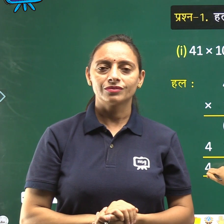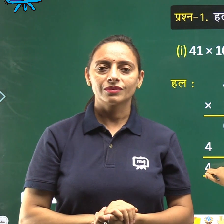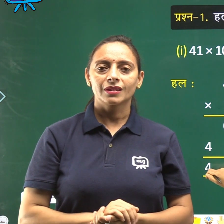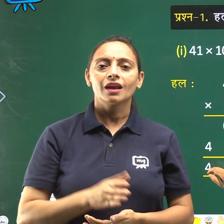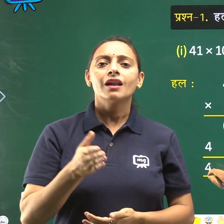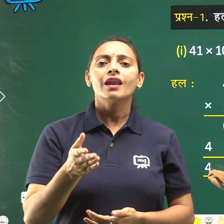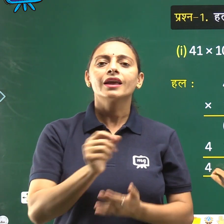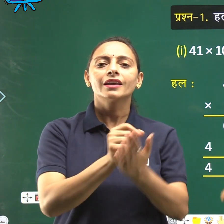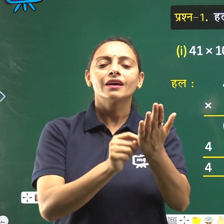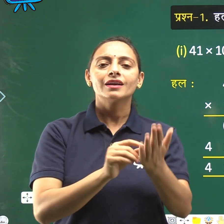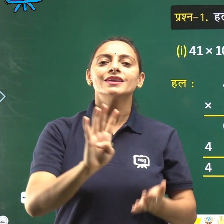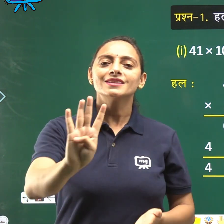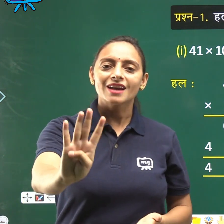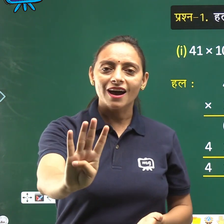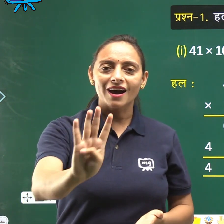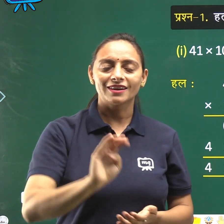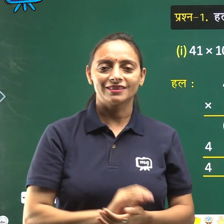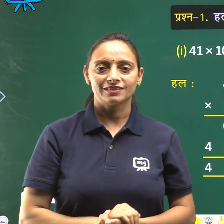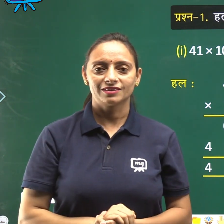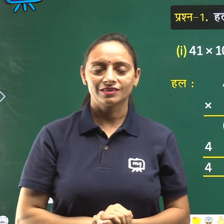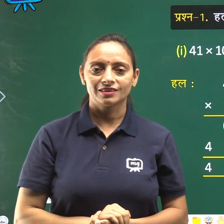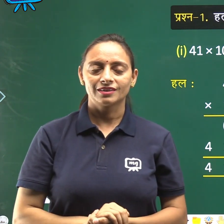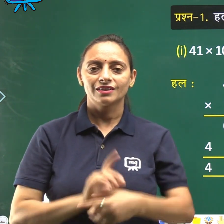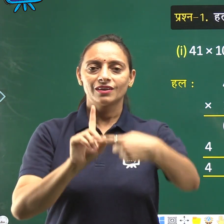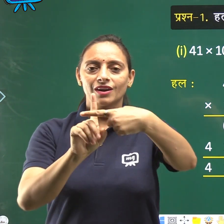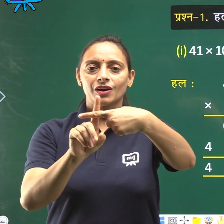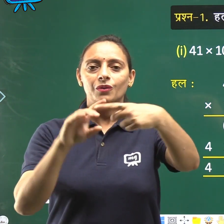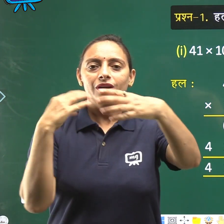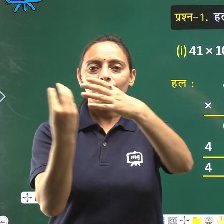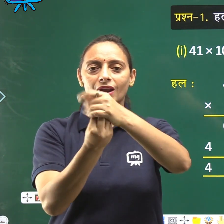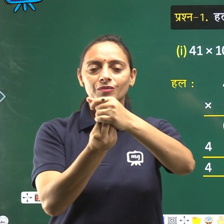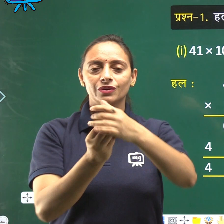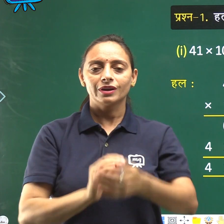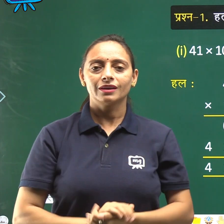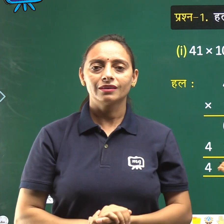क्या लिखेंगे? 4। टोटल प्राप्त हुए